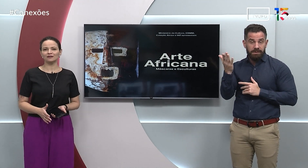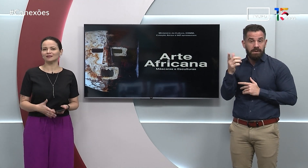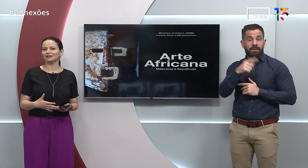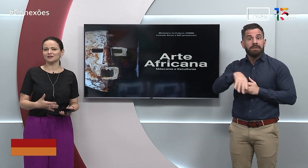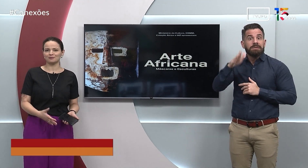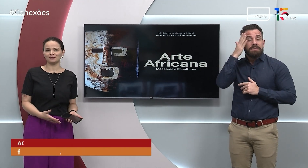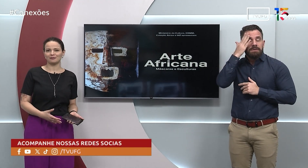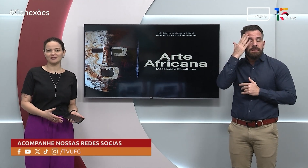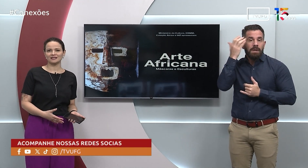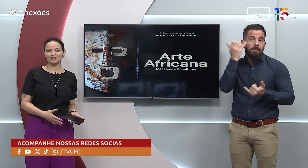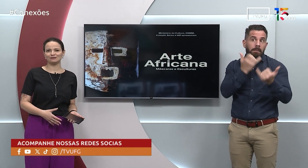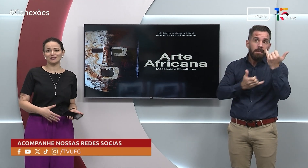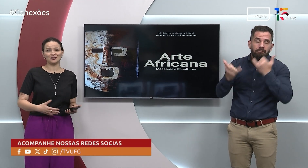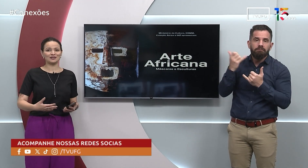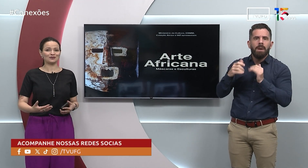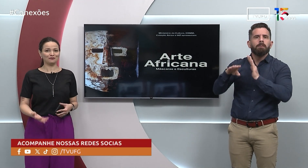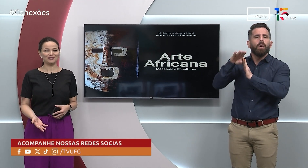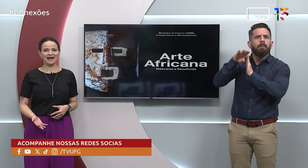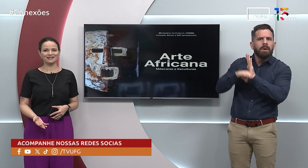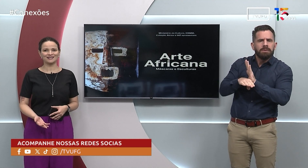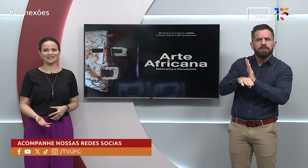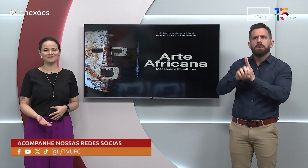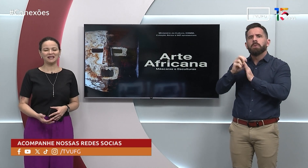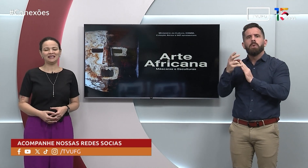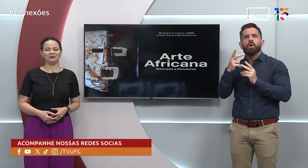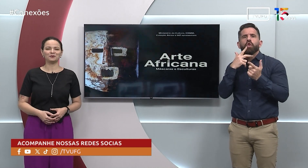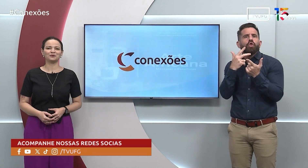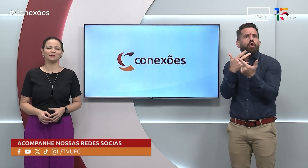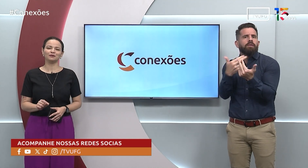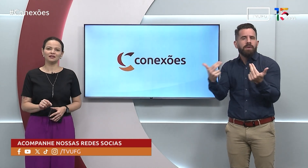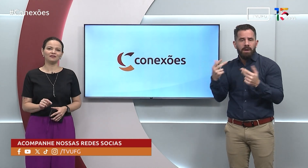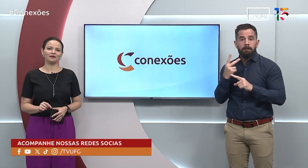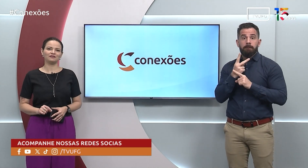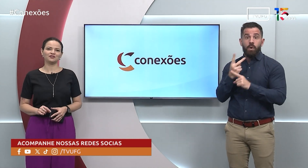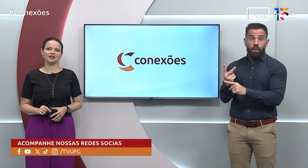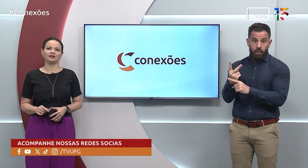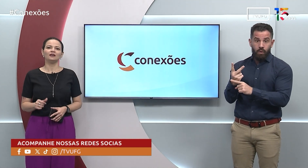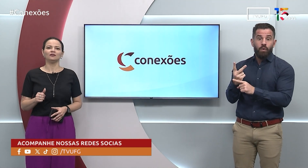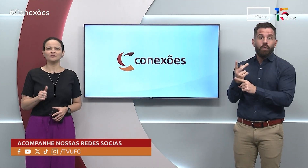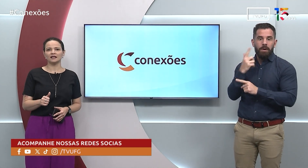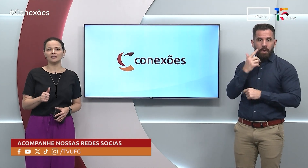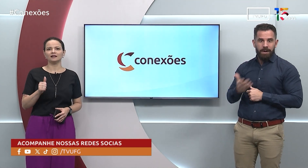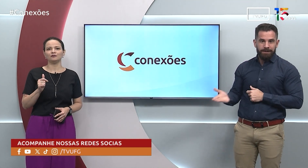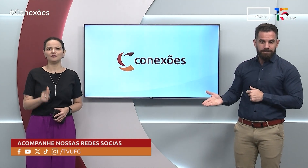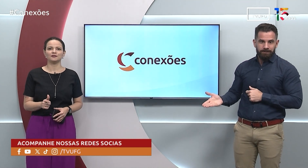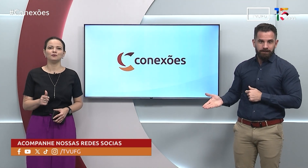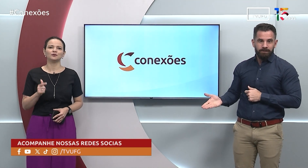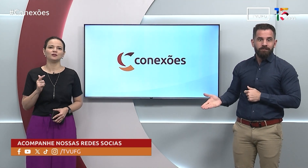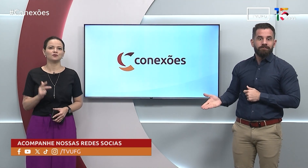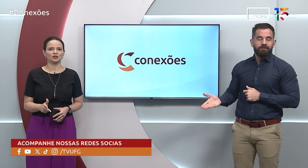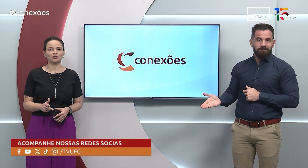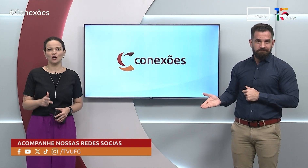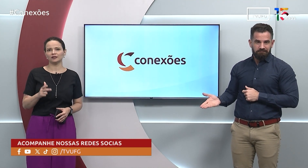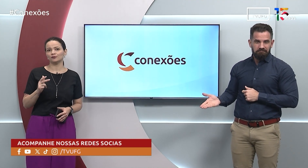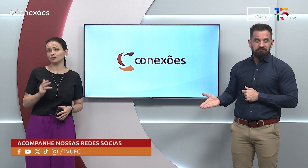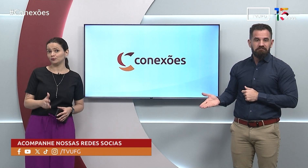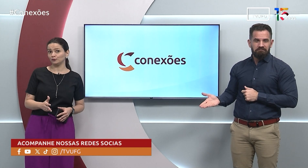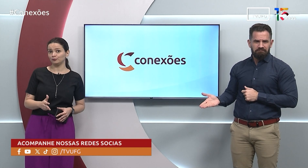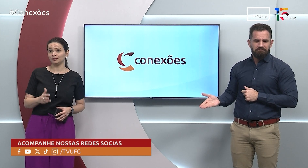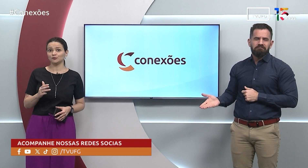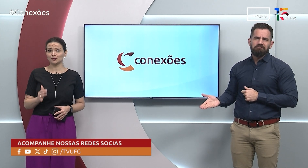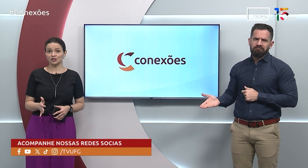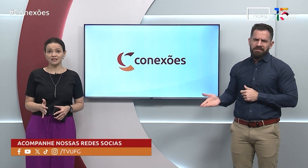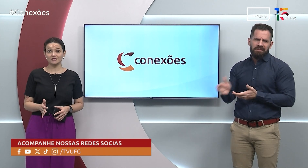por dentro da nossa programação, das nossas novidades? Então procura por TV UFG no Instagram, no Facebook, no TikTok,